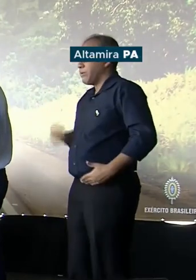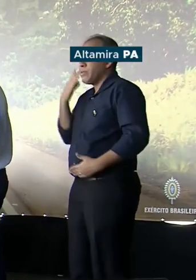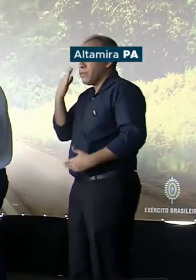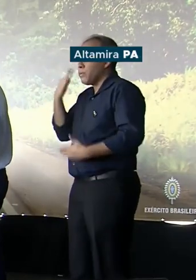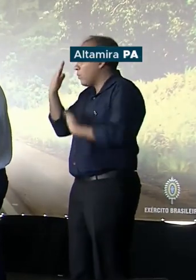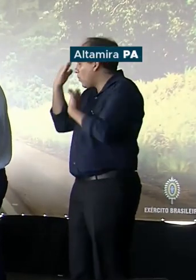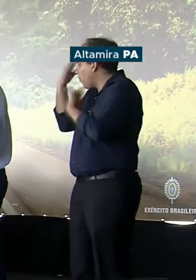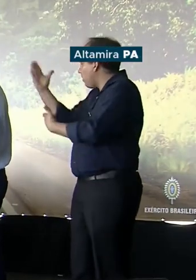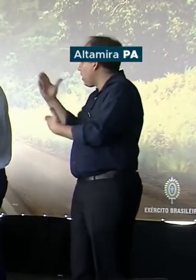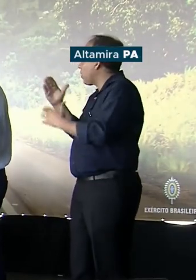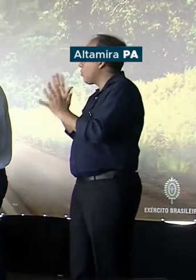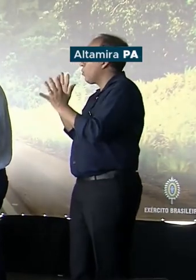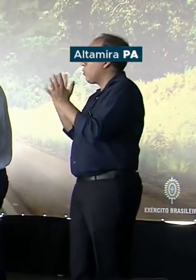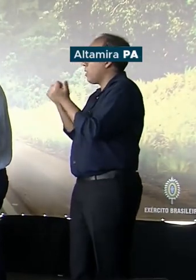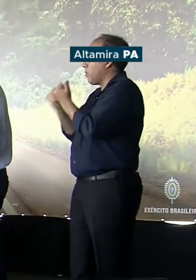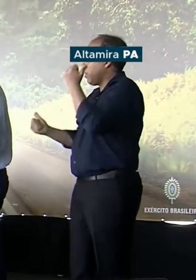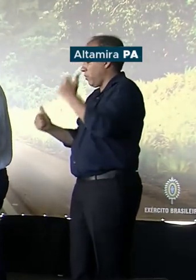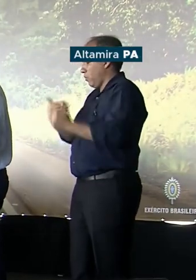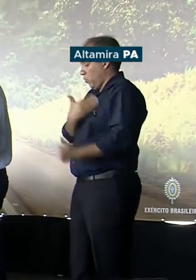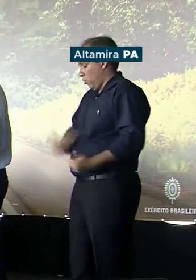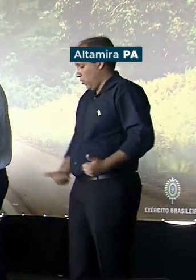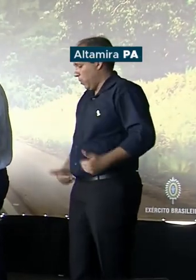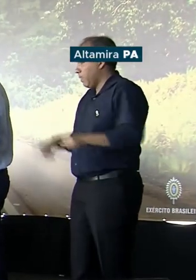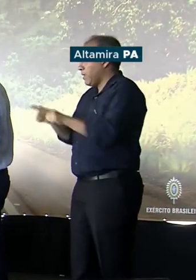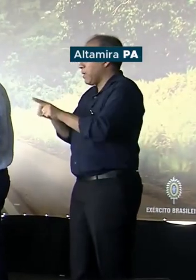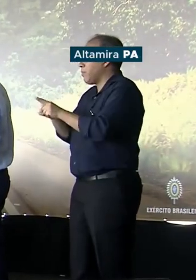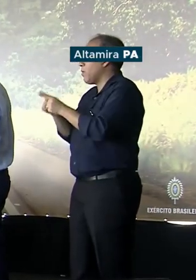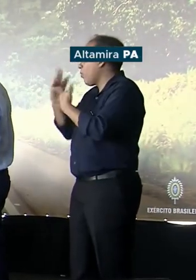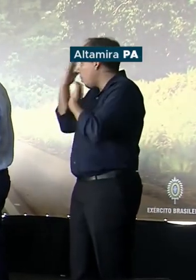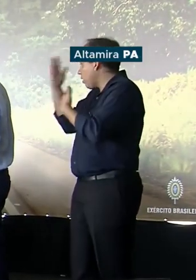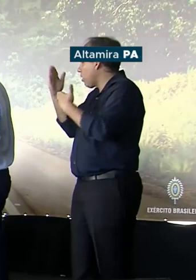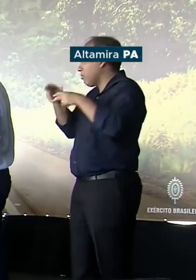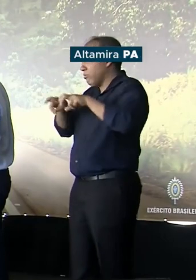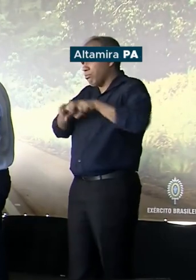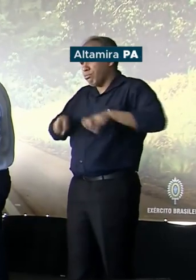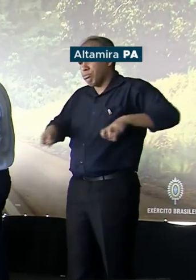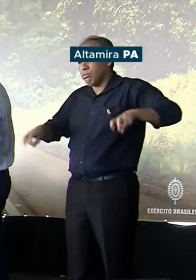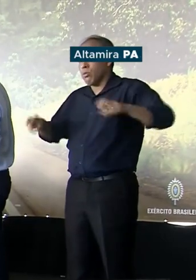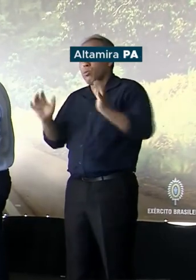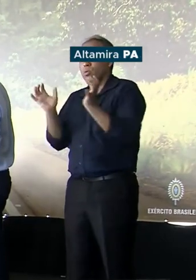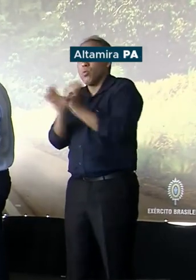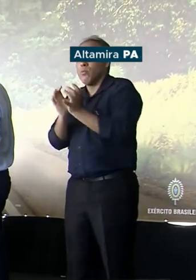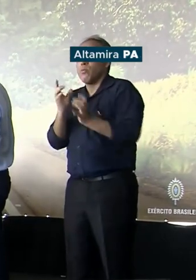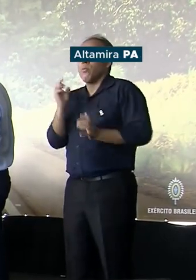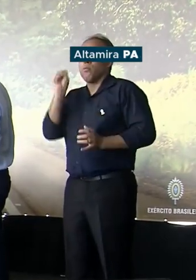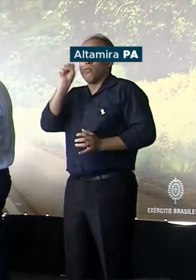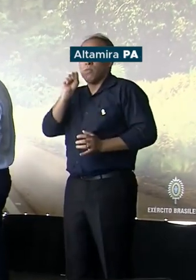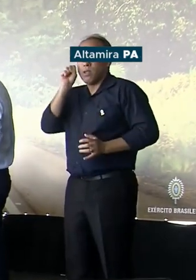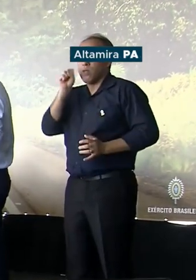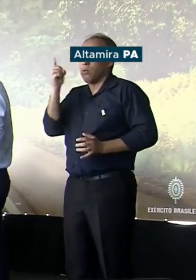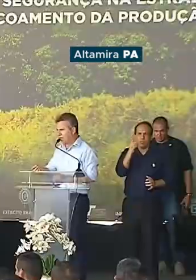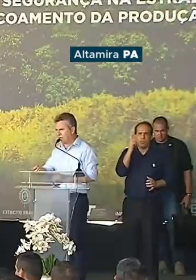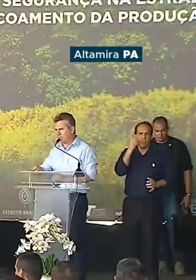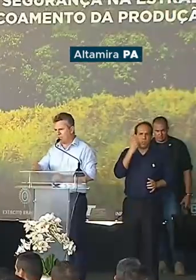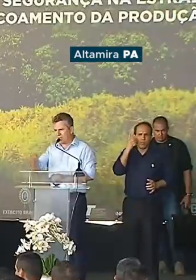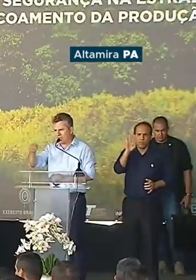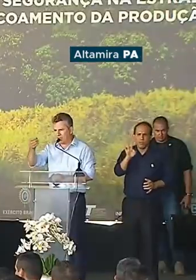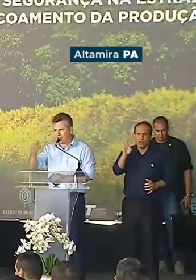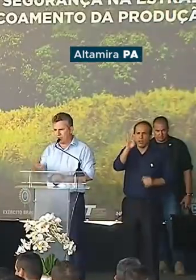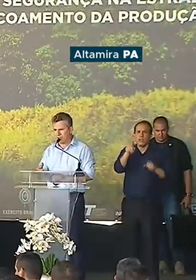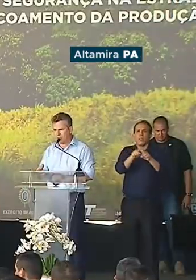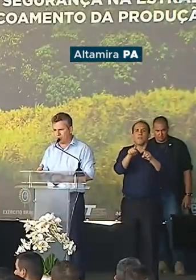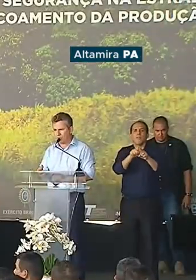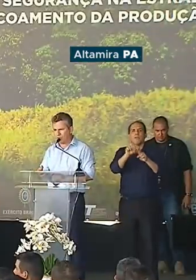muito obrigado a todo o governo, muito obrigado à nossa bancada federal, senadores, deputados, obrigado à